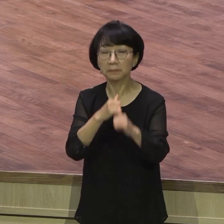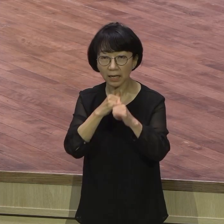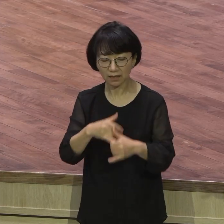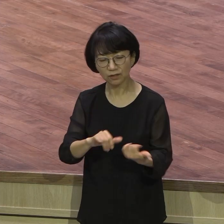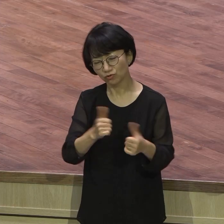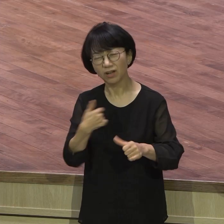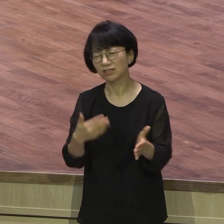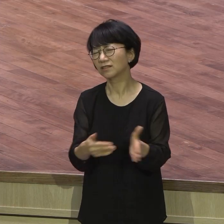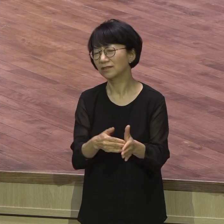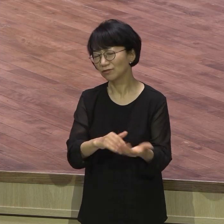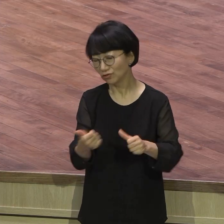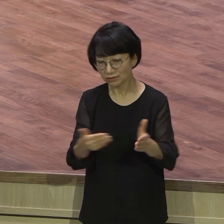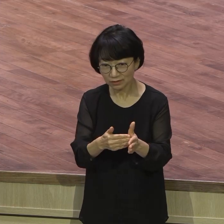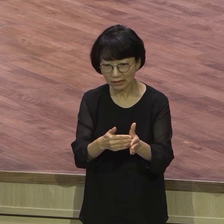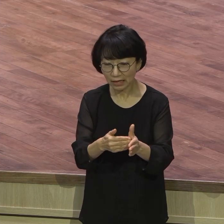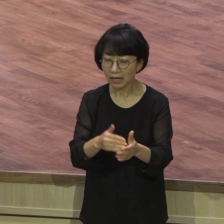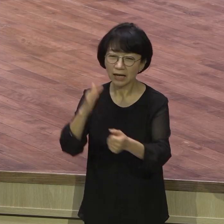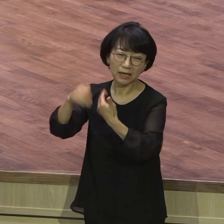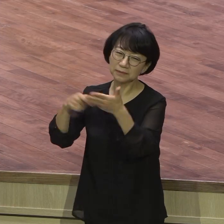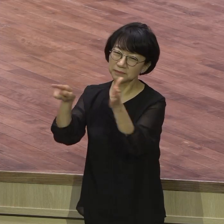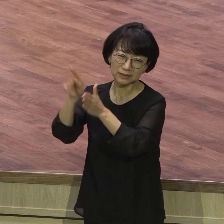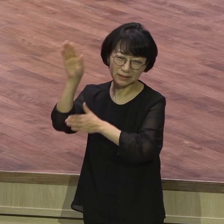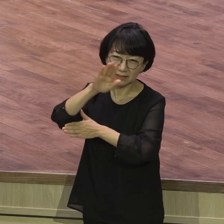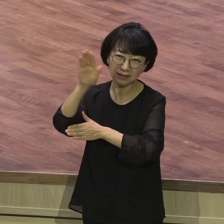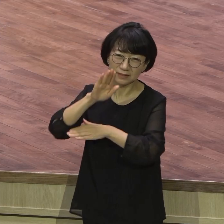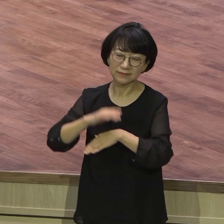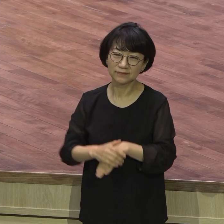생각을 하는 사람. 하나님을 안 믿는 사람.